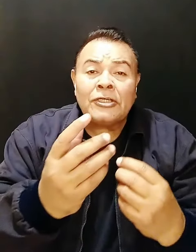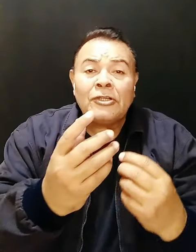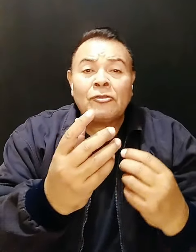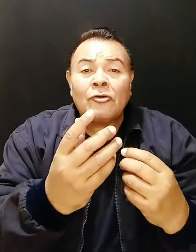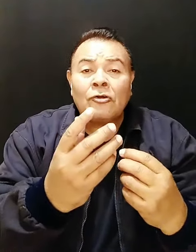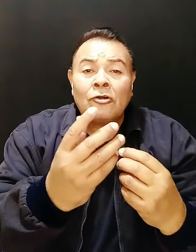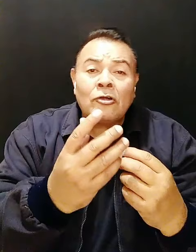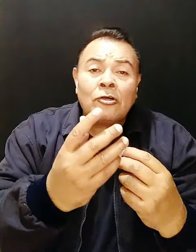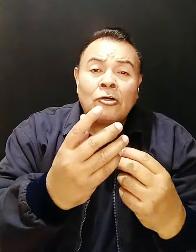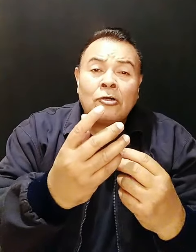siento.